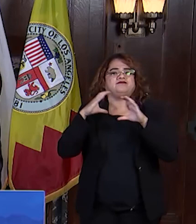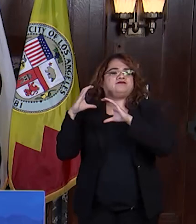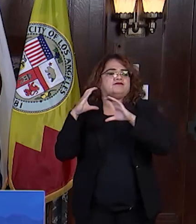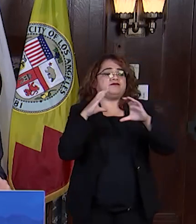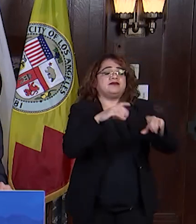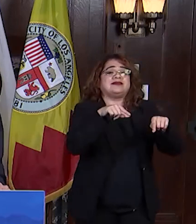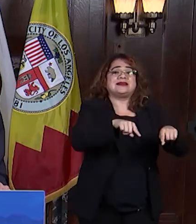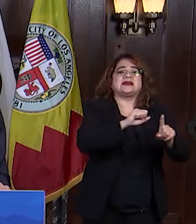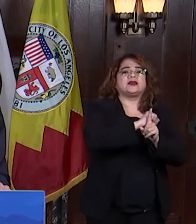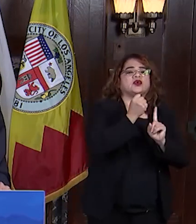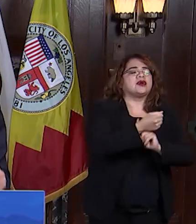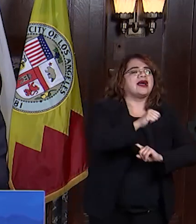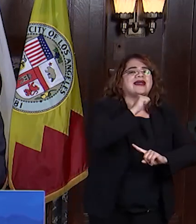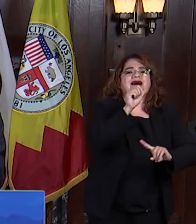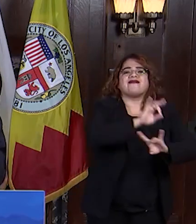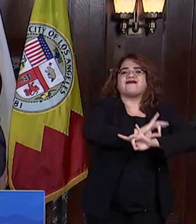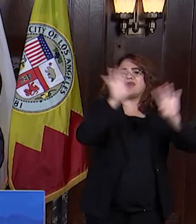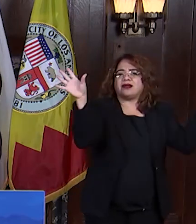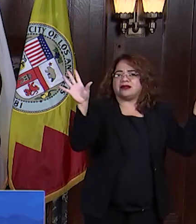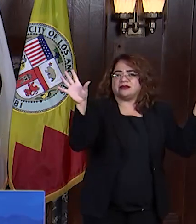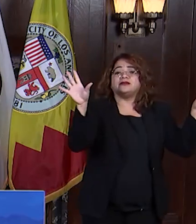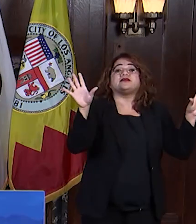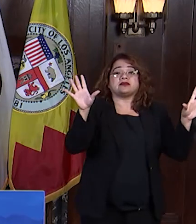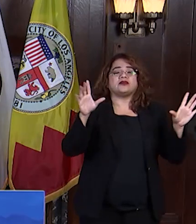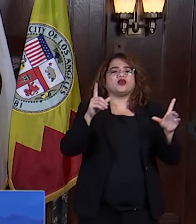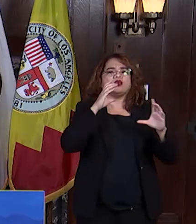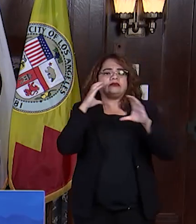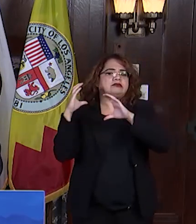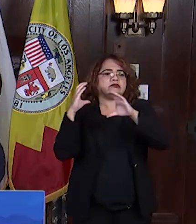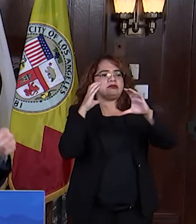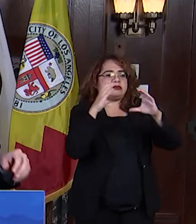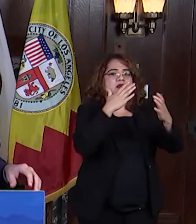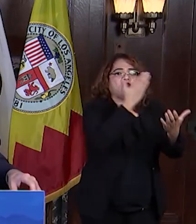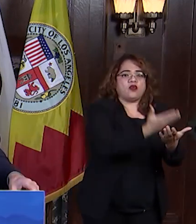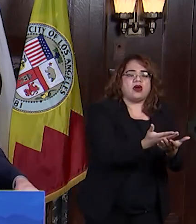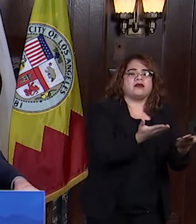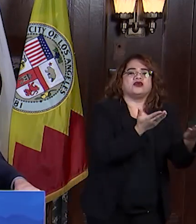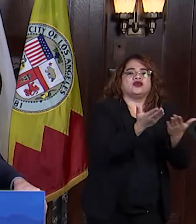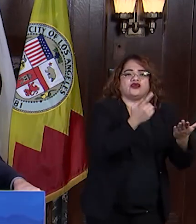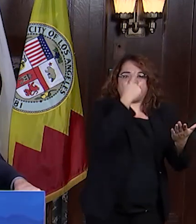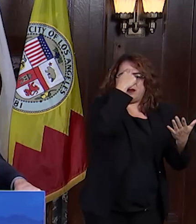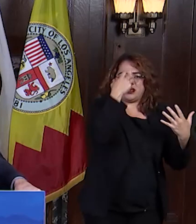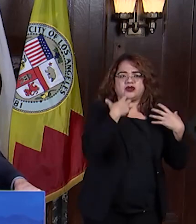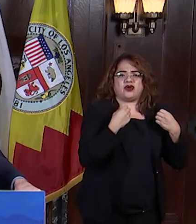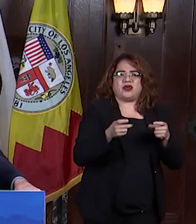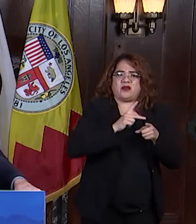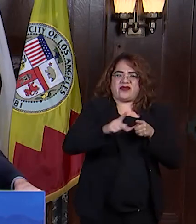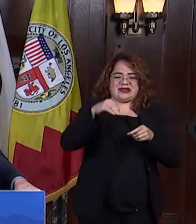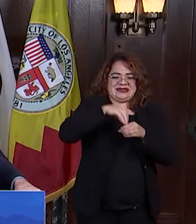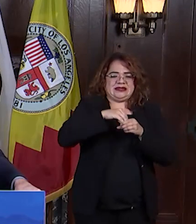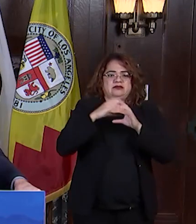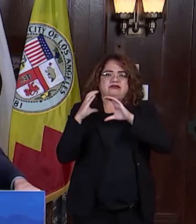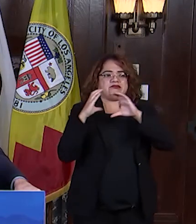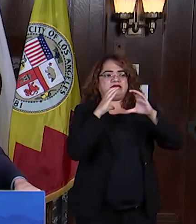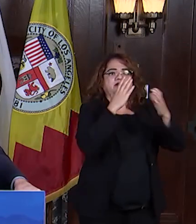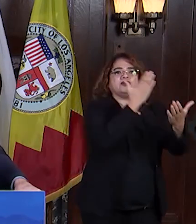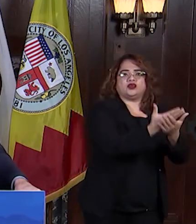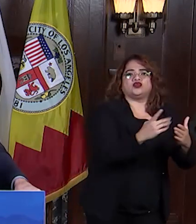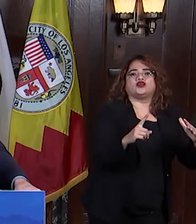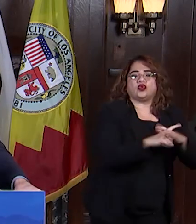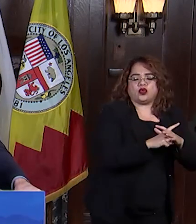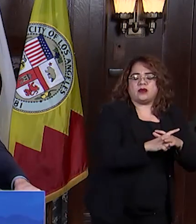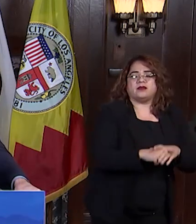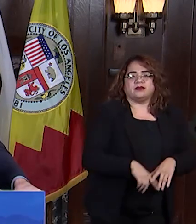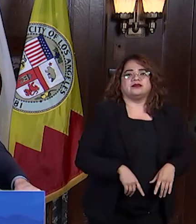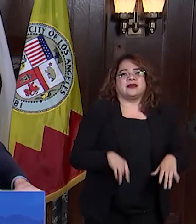violentas con profesionales de salud mental. En este momento hay gente